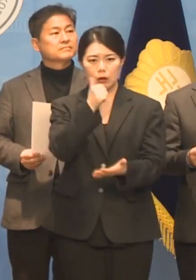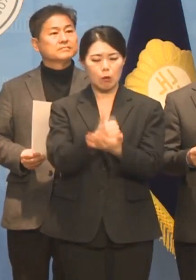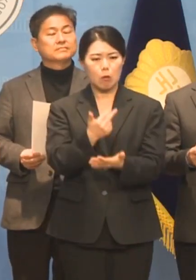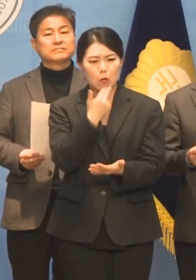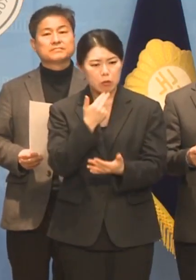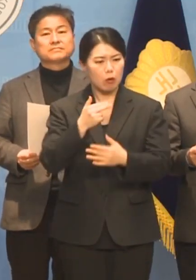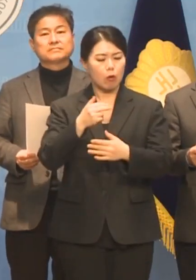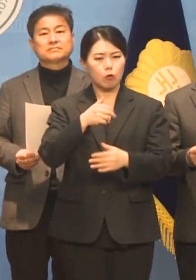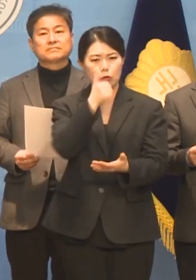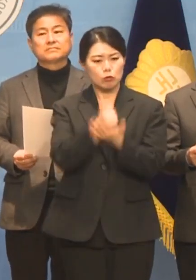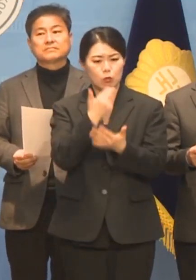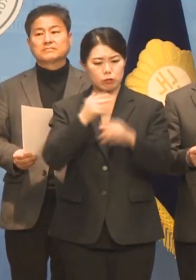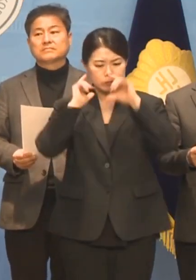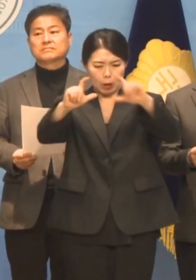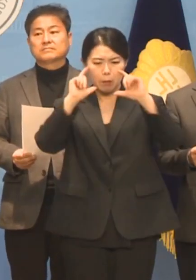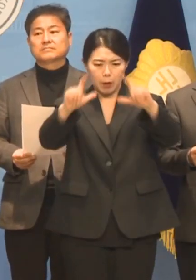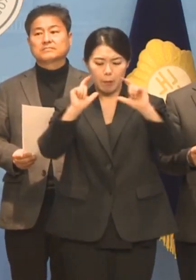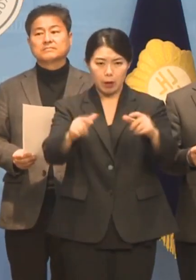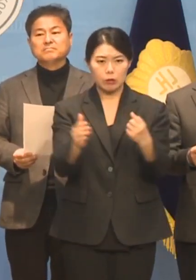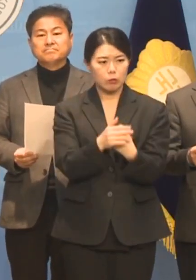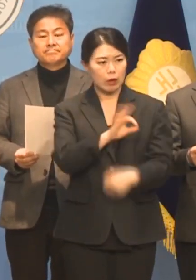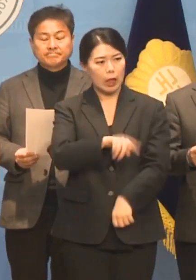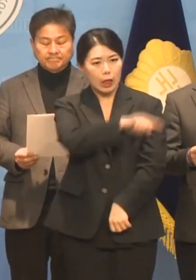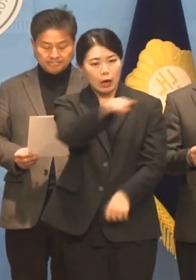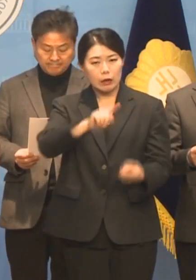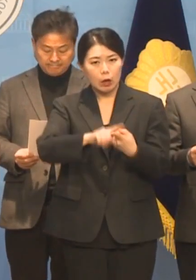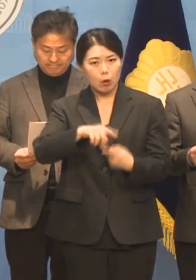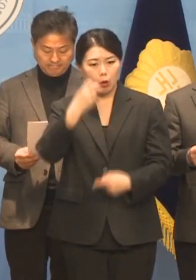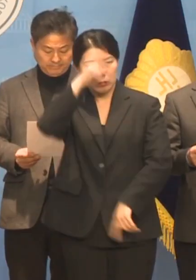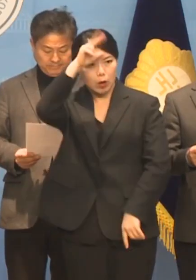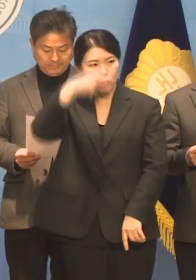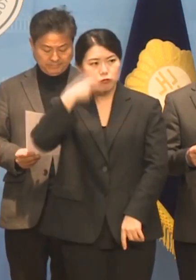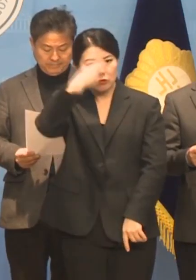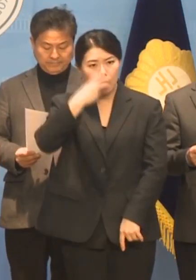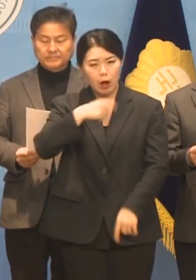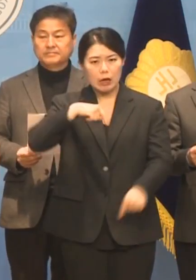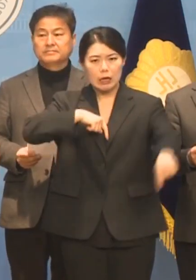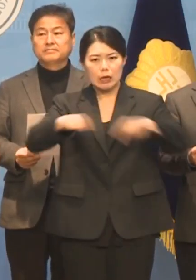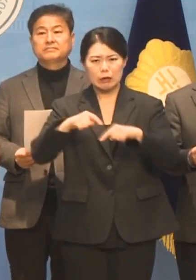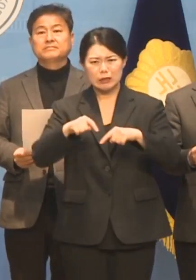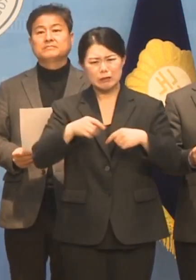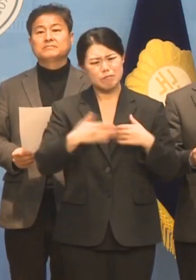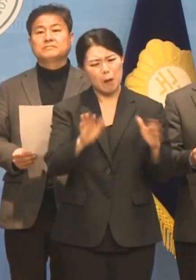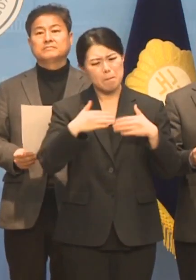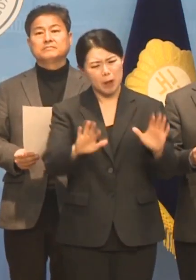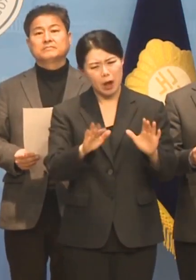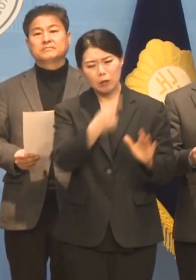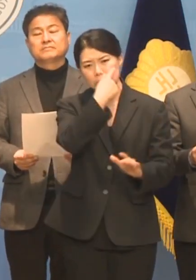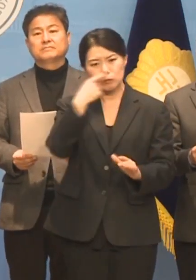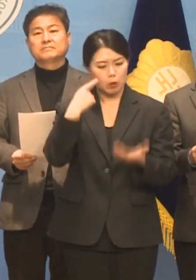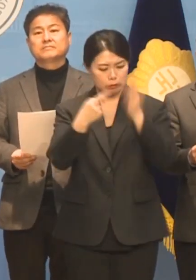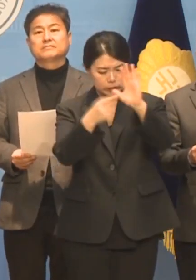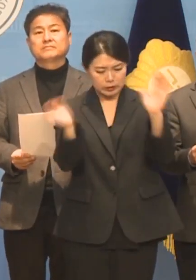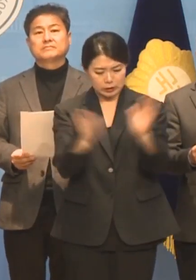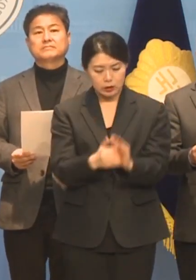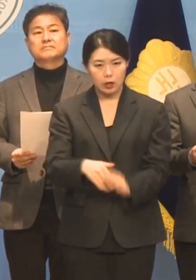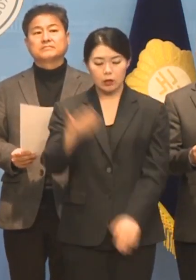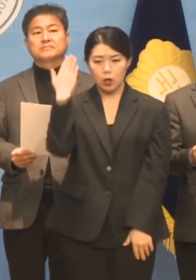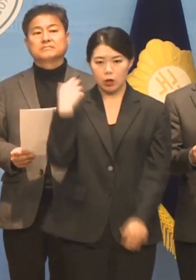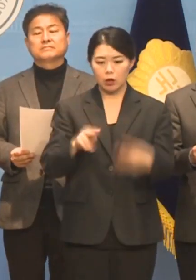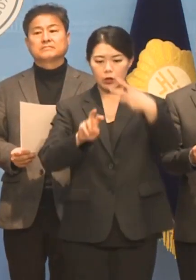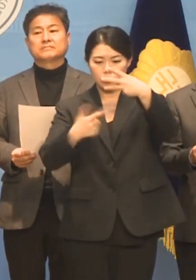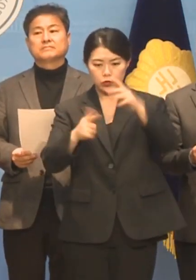처분, 무죄 판결로 야당을 향한 검찰 수사가 정치 탄압에 불과했음이 증명되었기 때문입니다. 지난